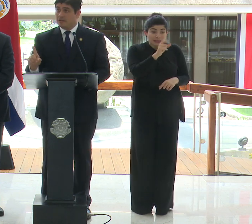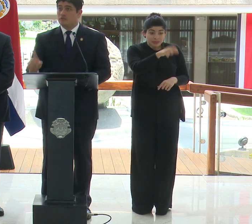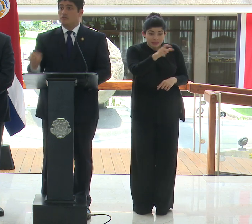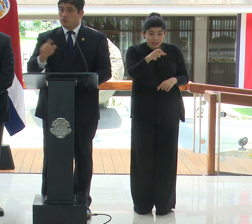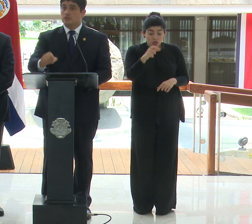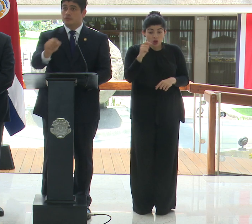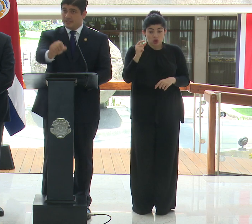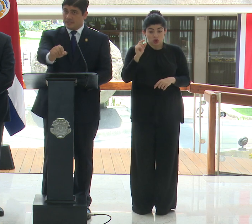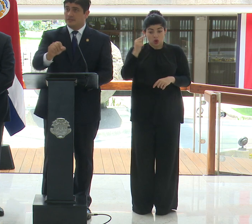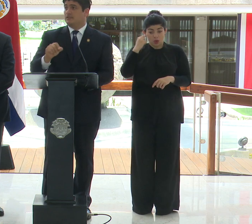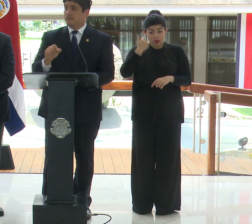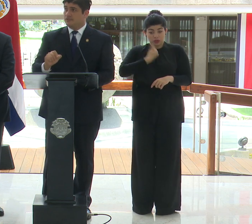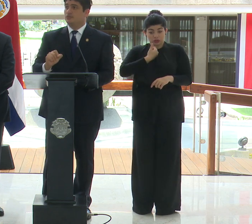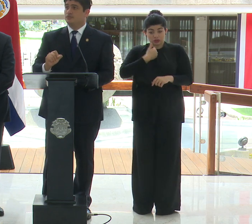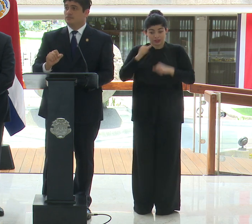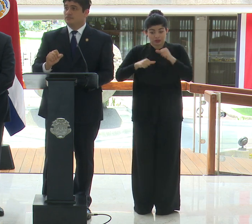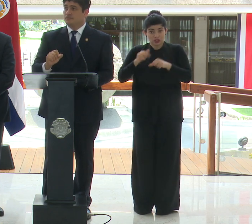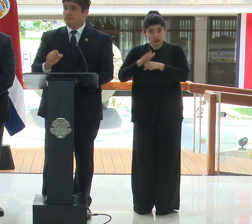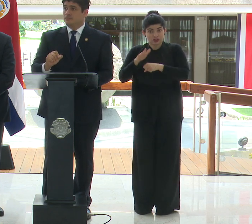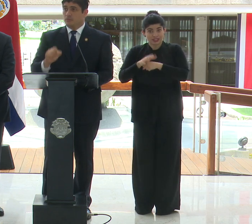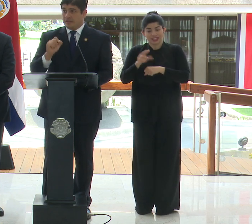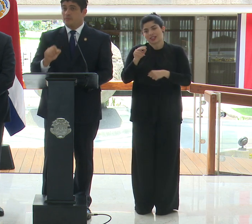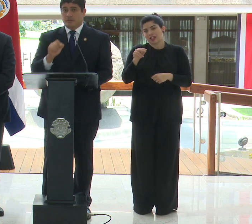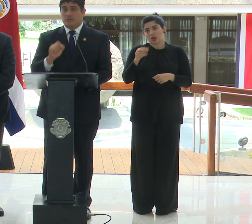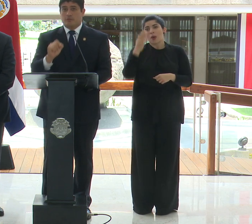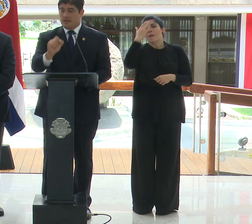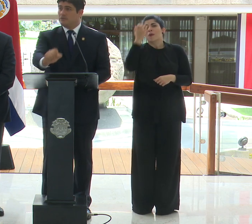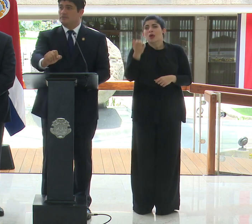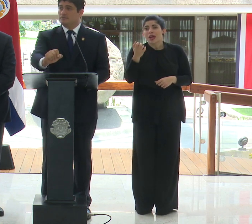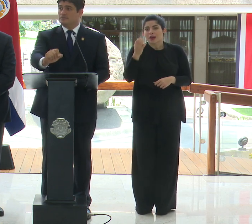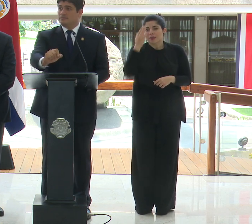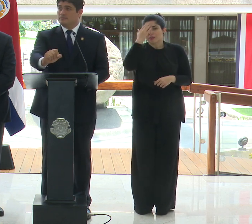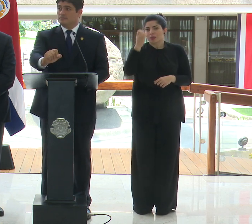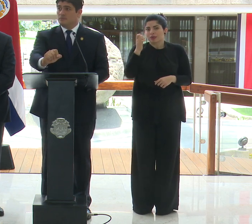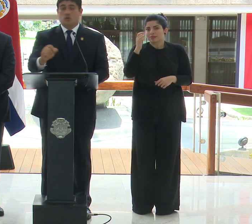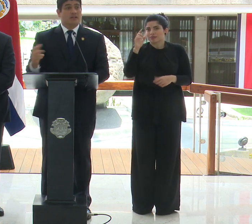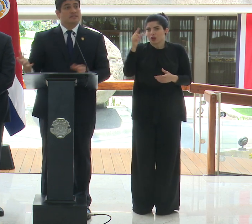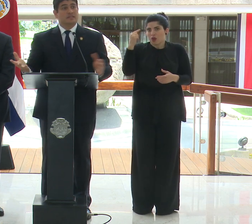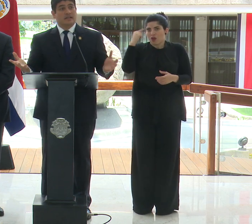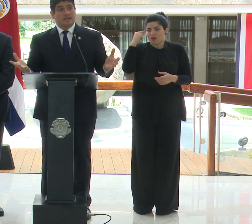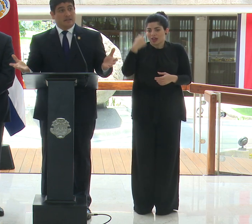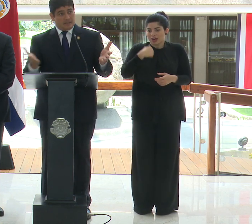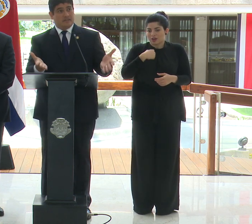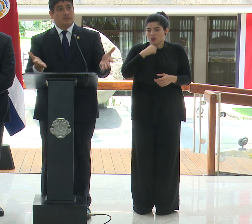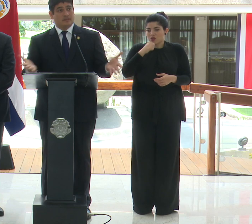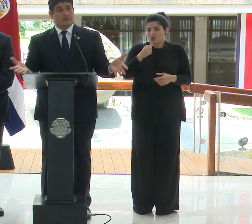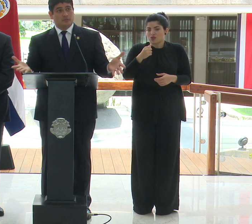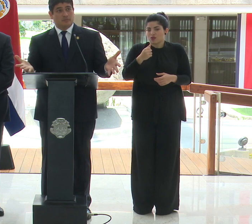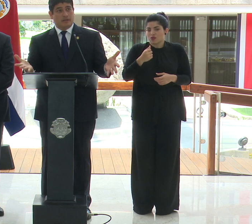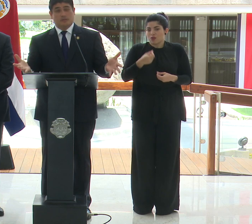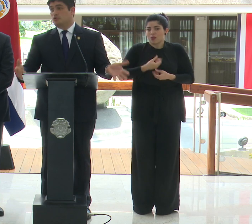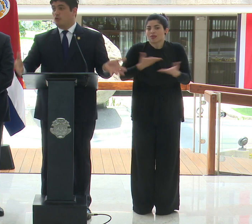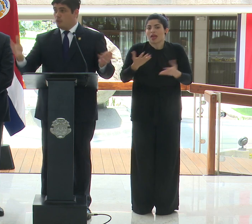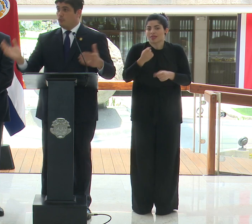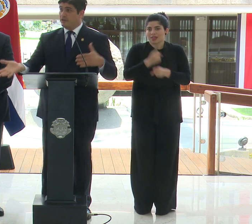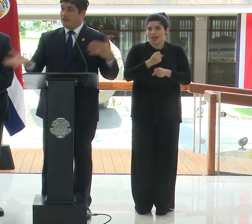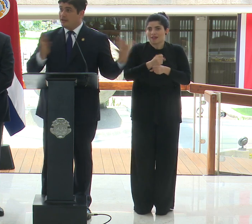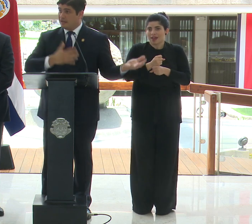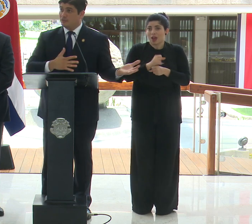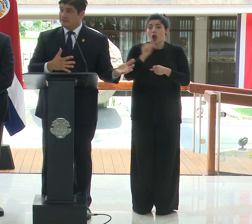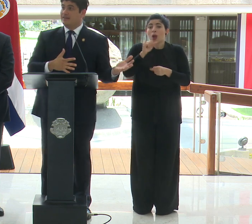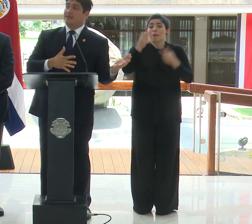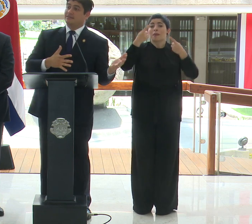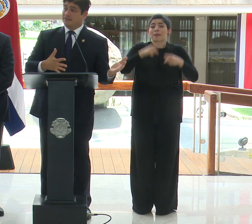del gobierno no es suficiente. ¿Por qué? Porque el gobierno no es el que genera directamente los empleos, como